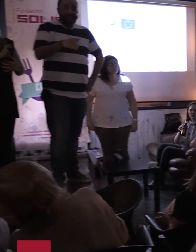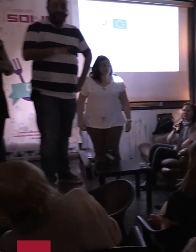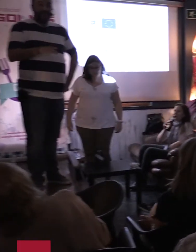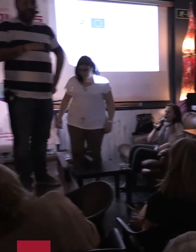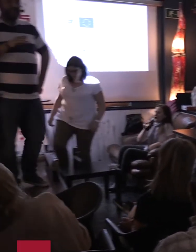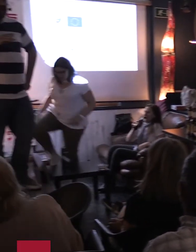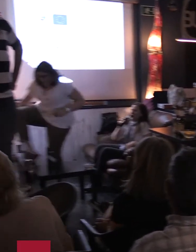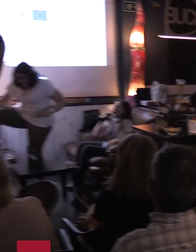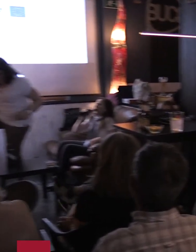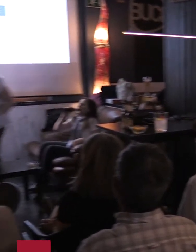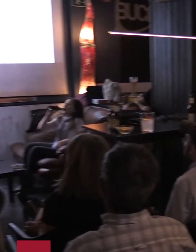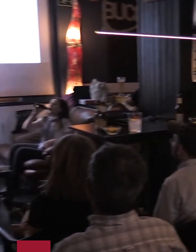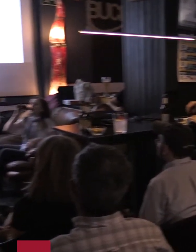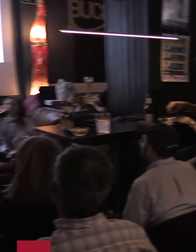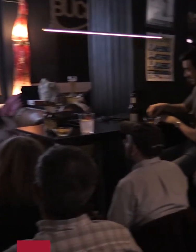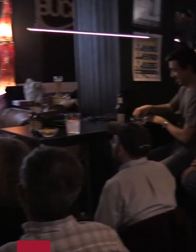Además de la chapa que le voy a dar yo con la respuesta.